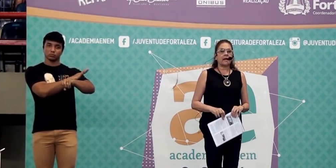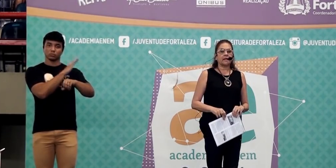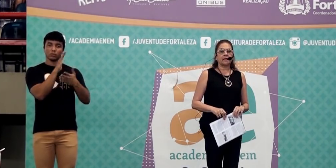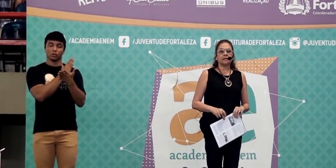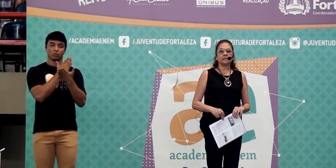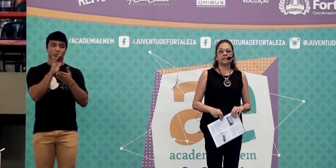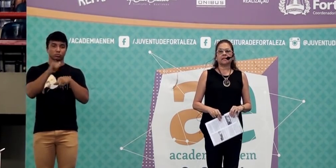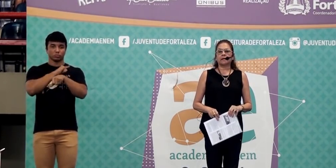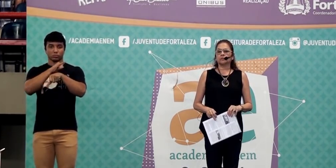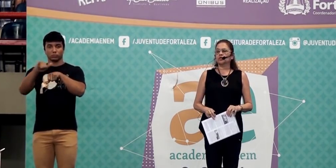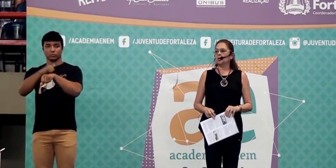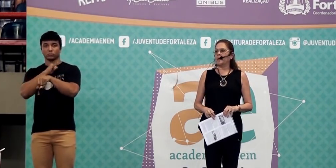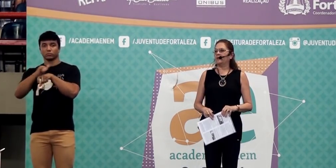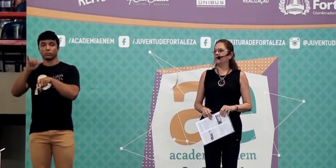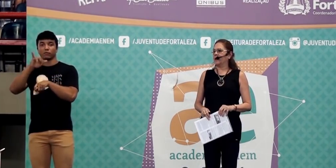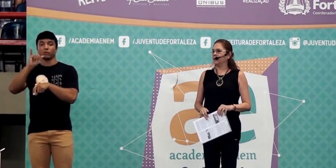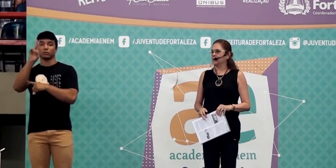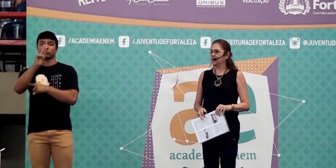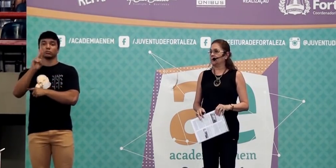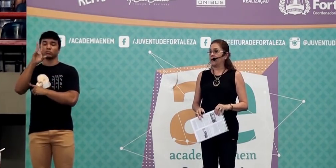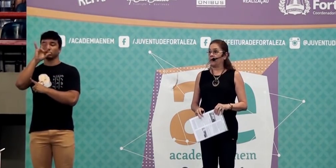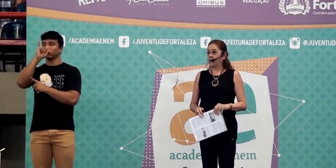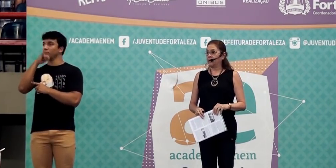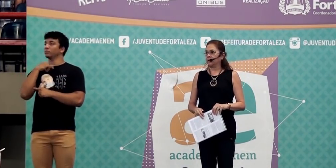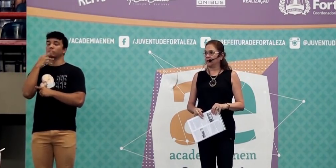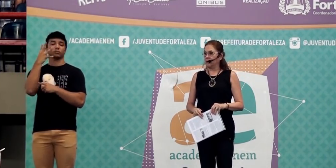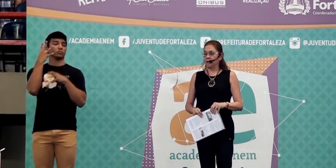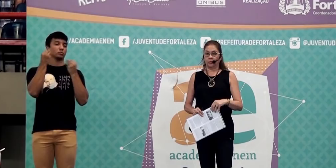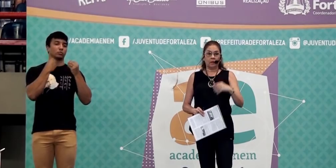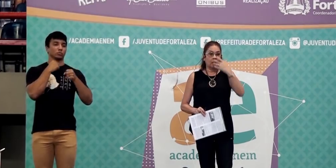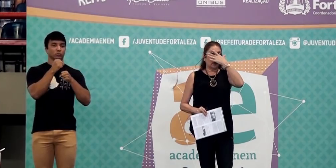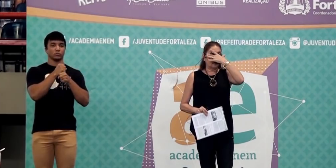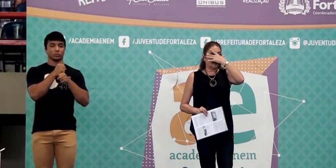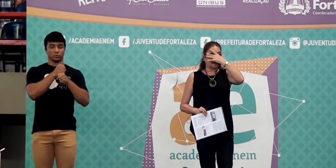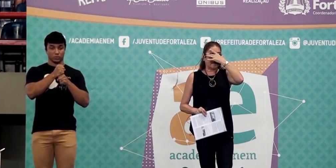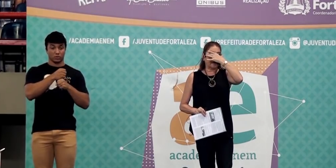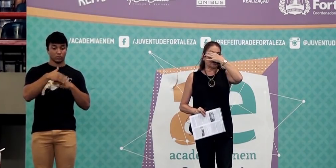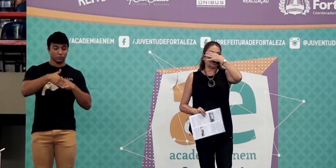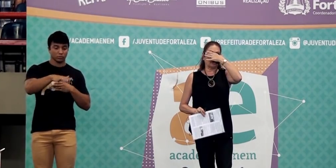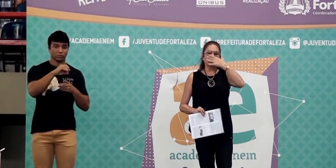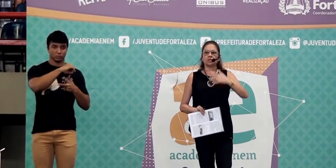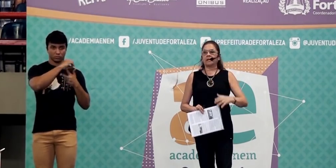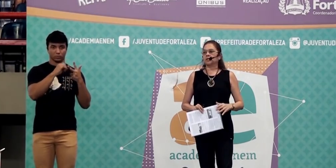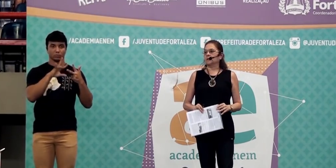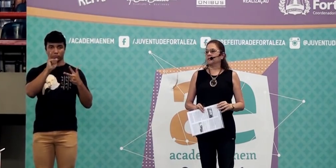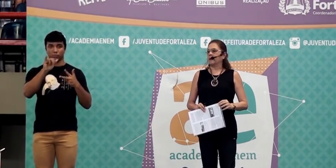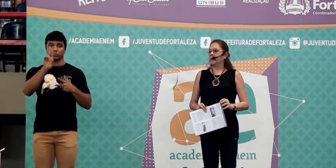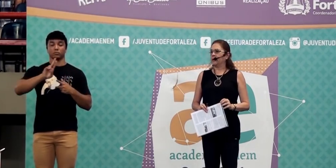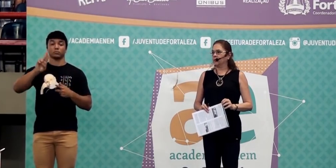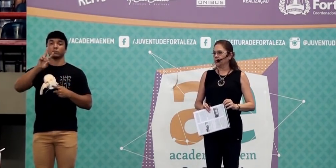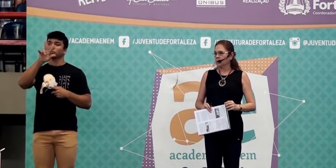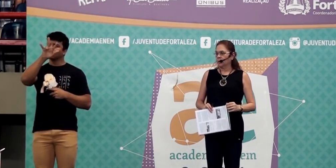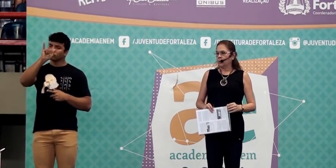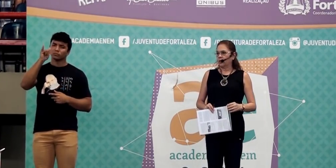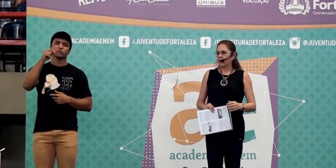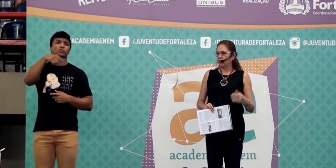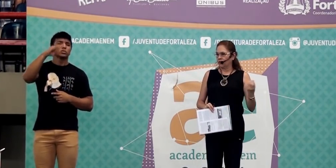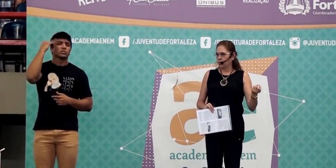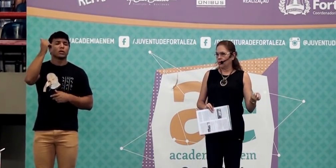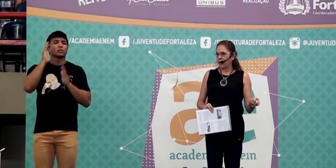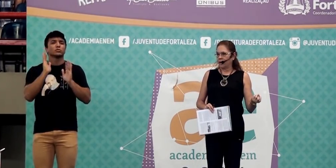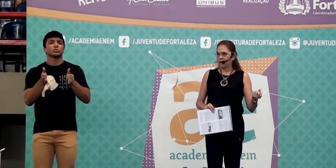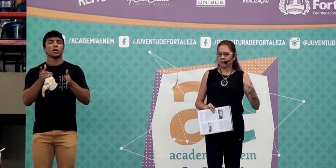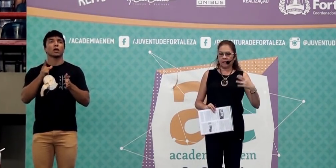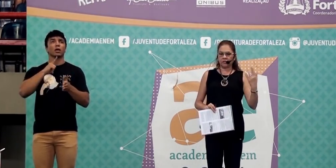algumas técnicas que serão super válidas para o Enem desse ano. Vocês todos já estão sabendo, porque